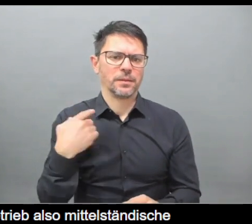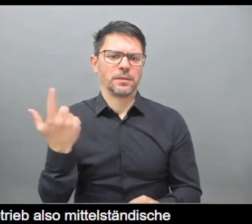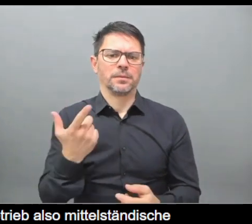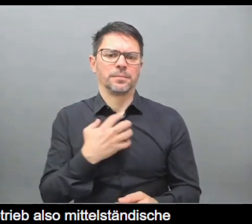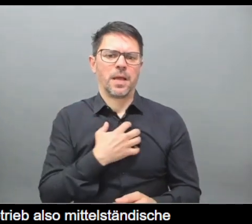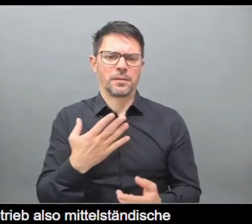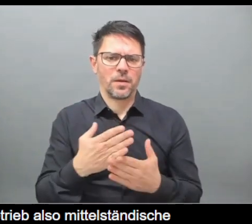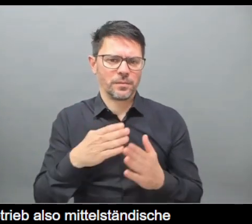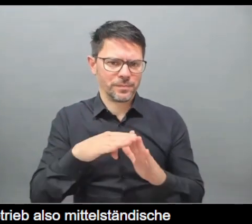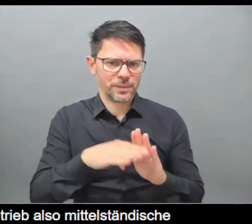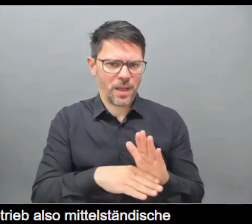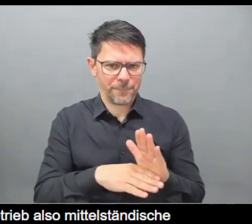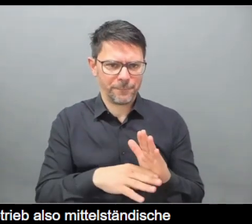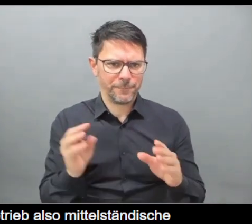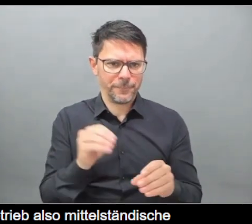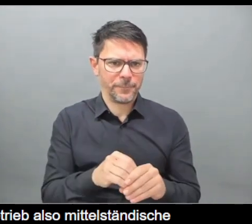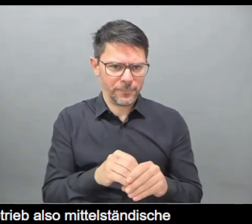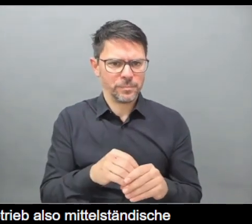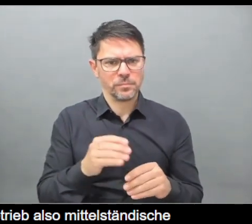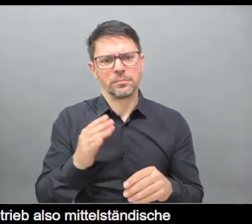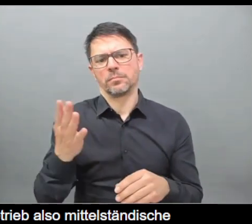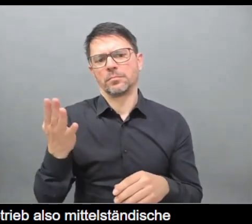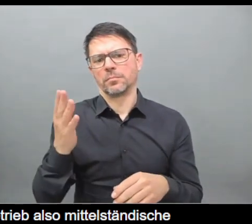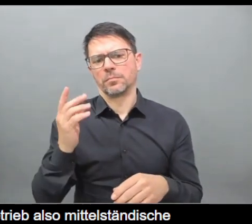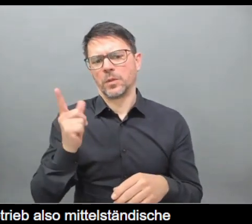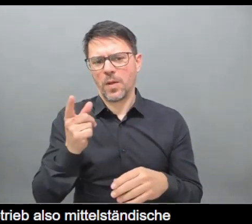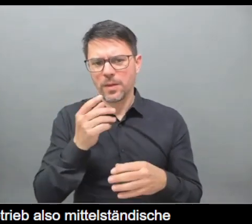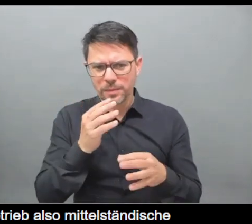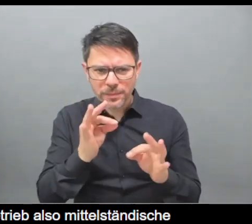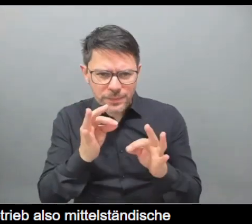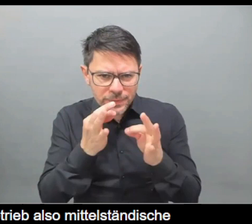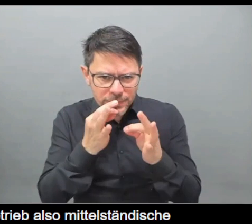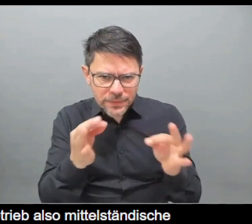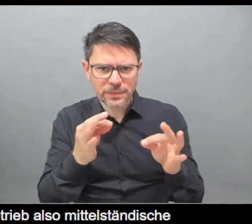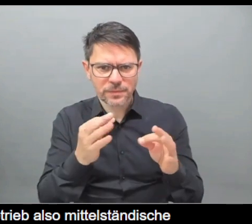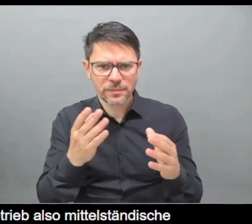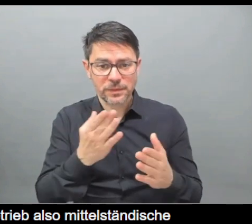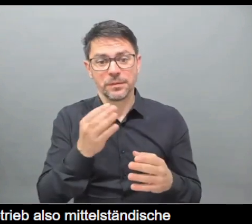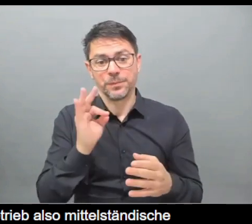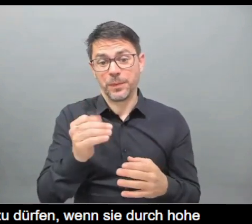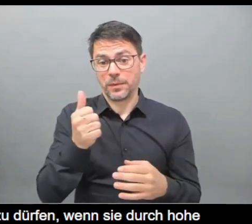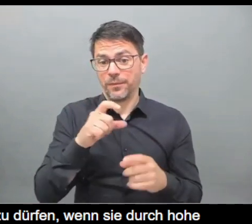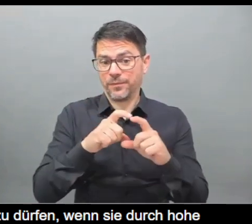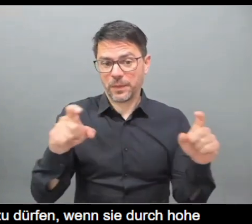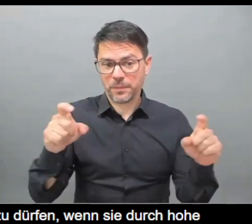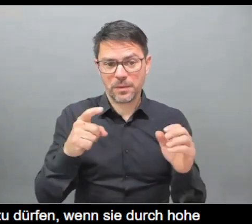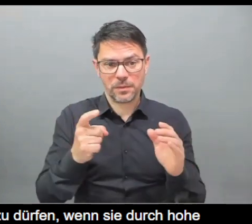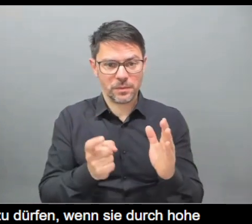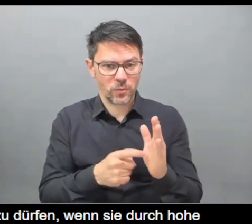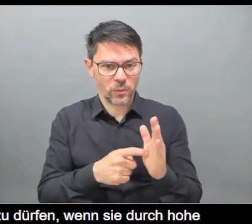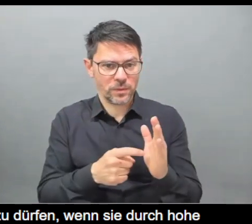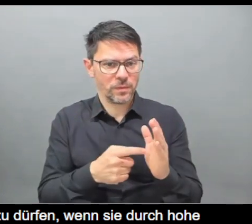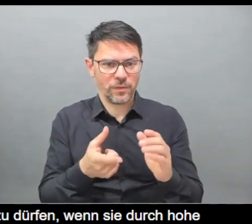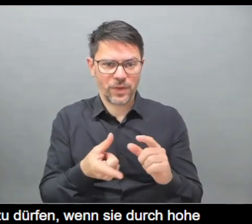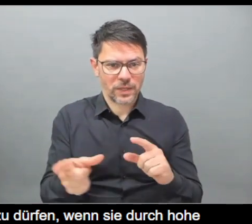Bundesprogramm zu der Thematik. Die Länder hätten größtmögliche eigene Entscheidungskompetenz bei der Aufstellung des Programms